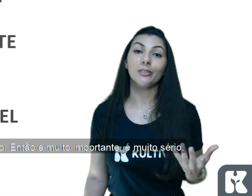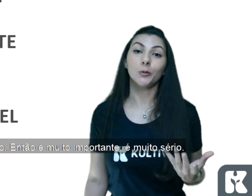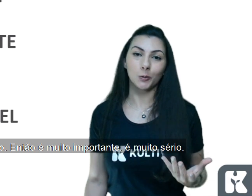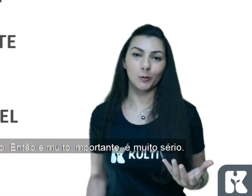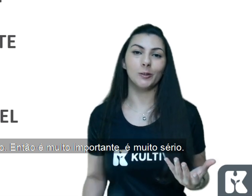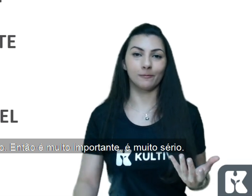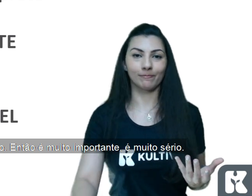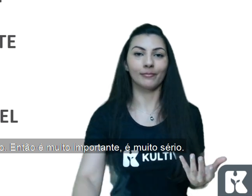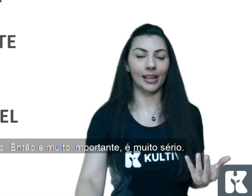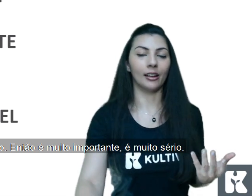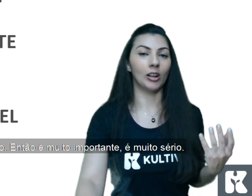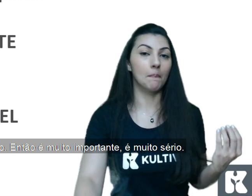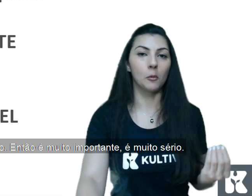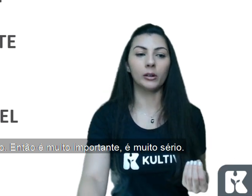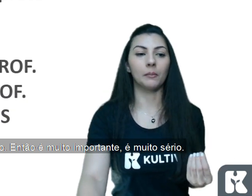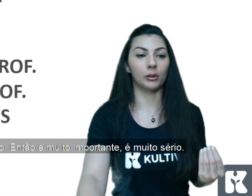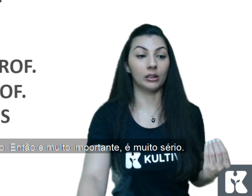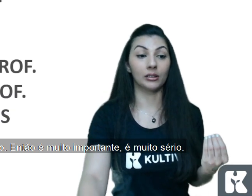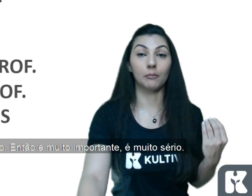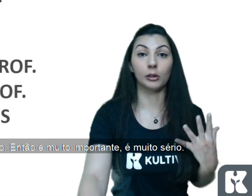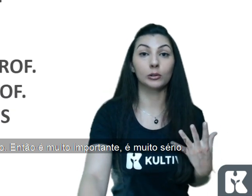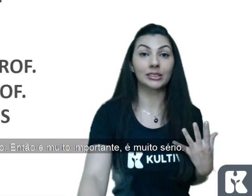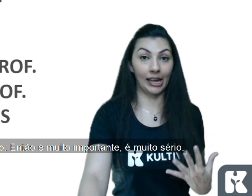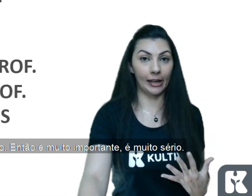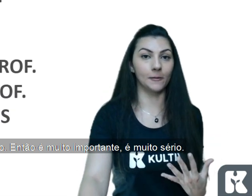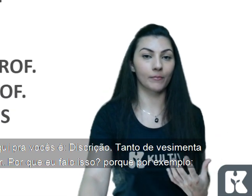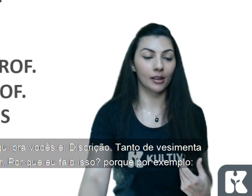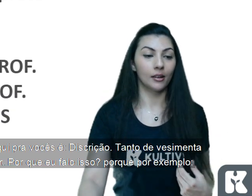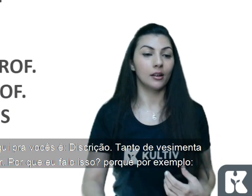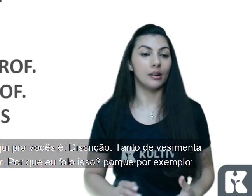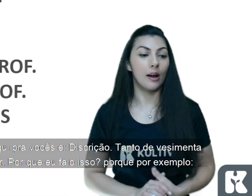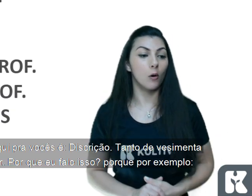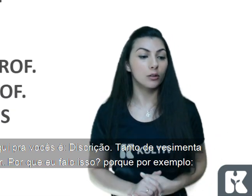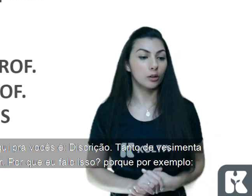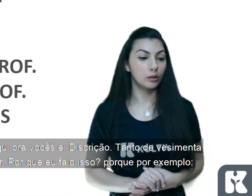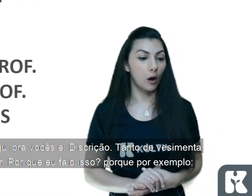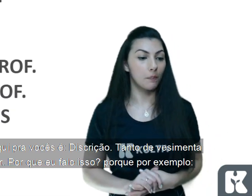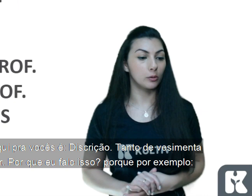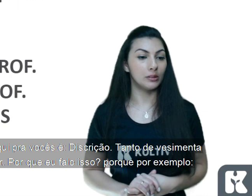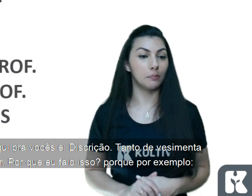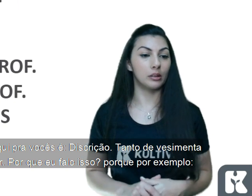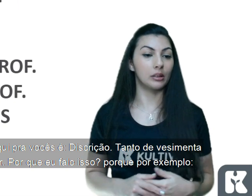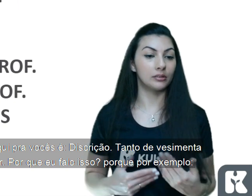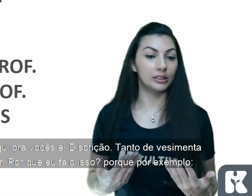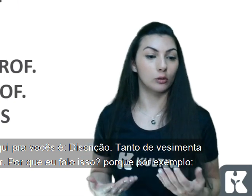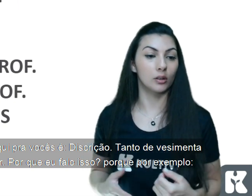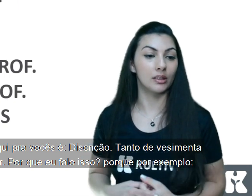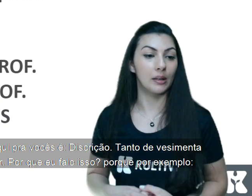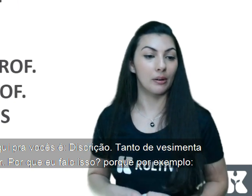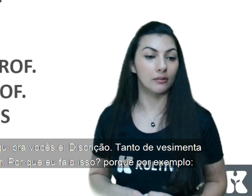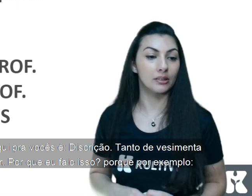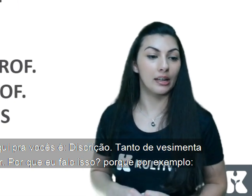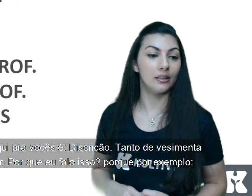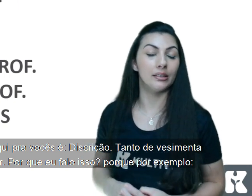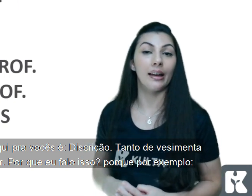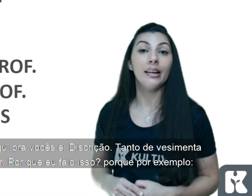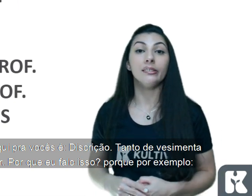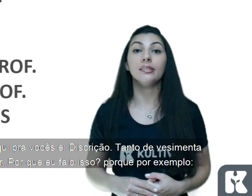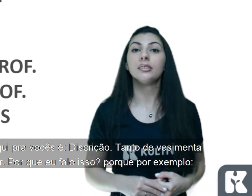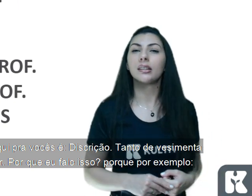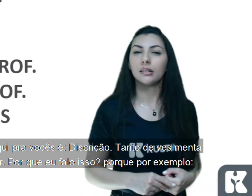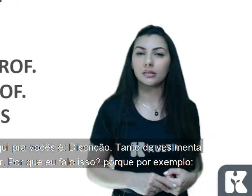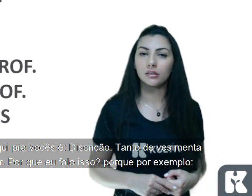prejudicado vai ser o surdo, né? Então é muito importante, é muito sério, né? Outros tópicos importantes que eu trouxe aqui para vocês